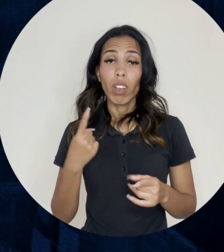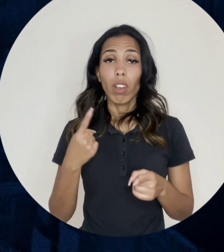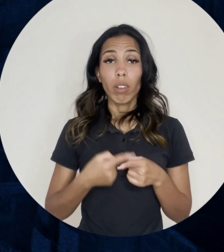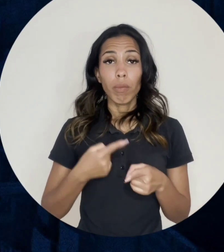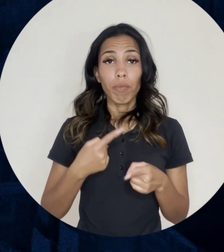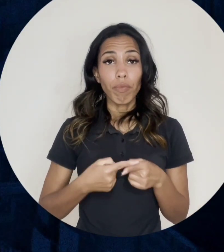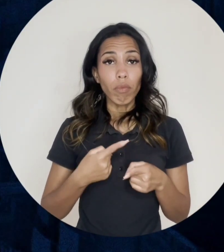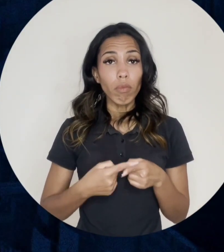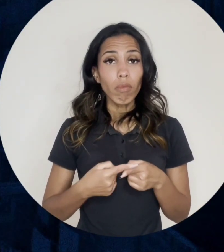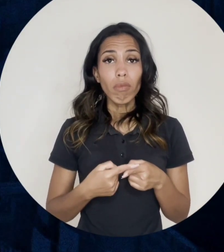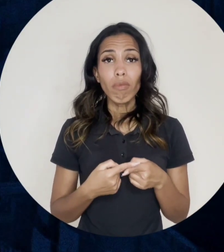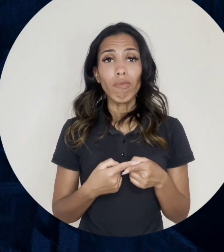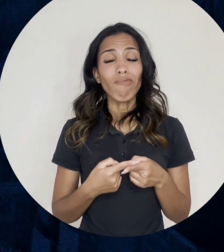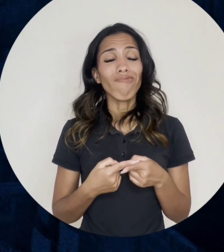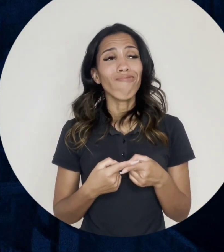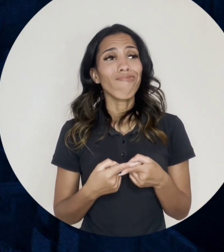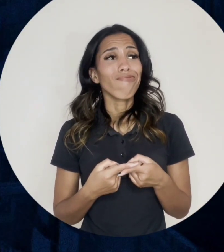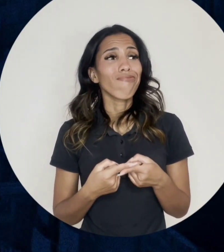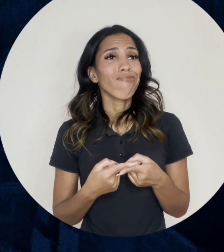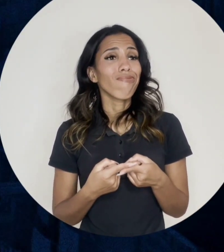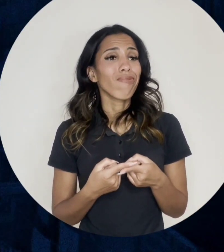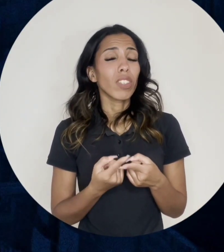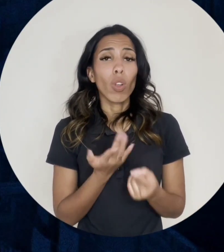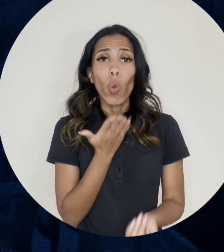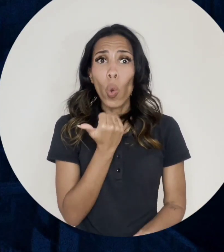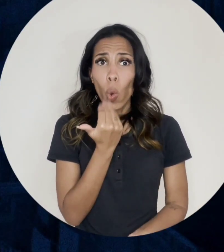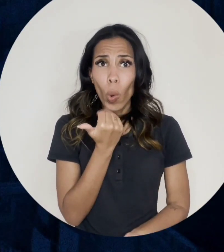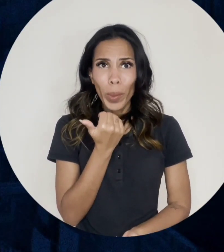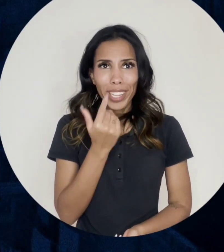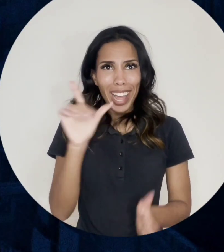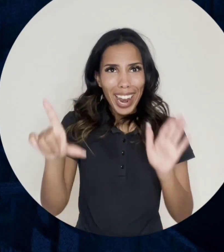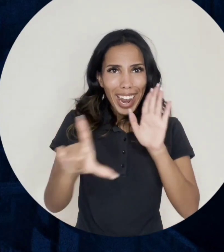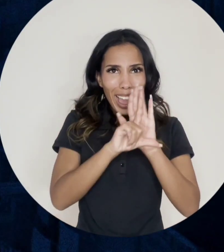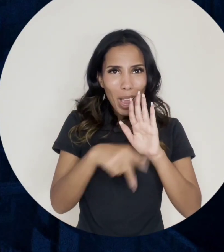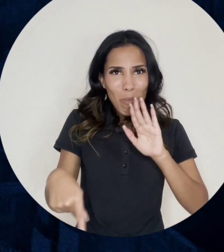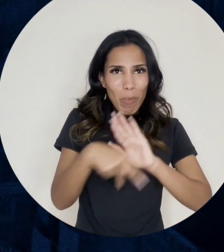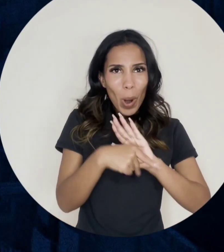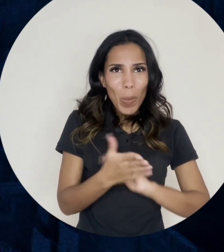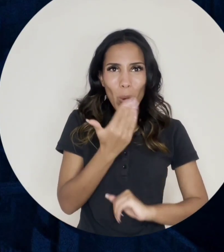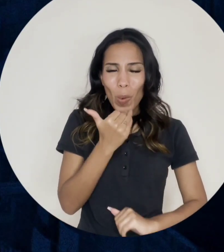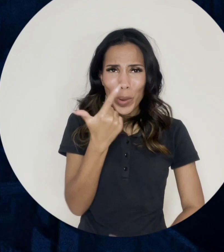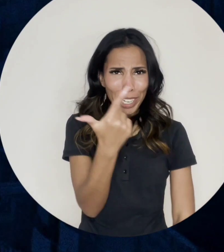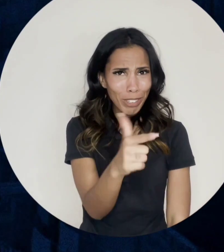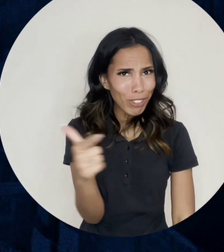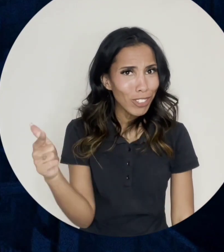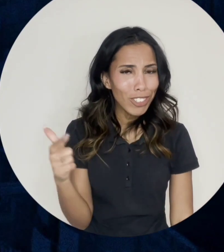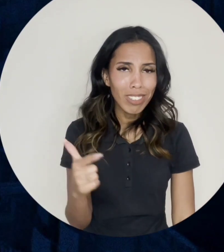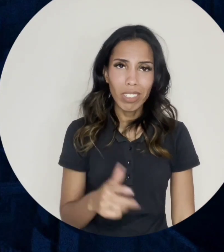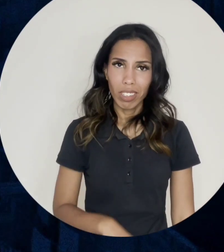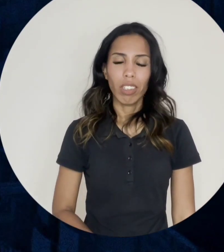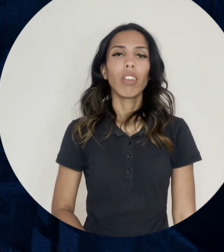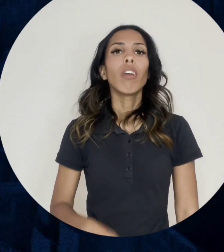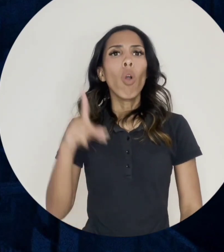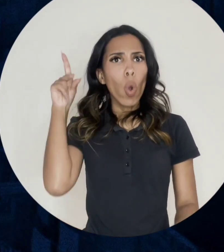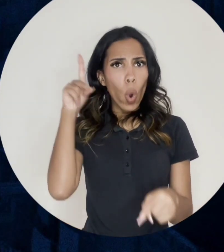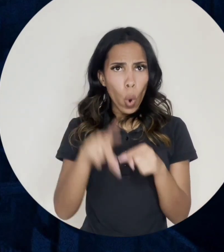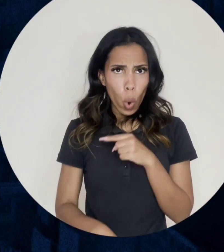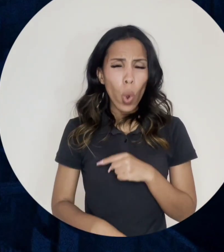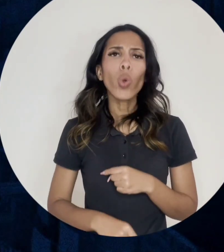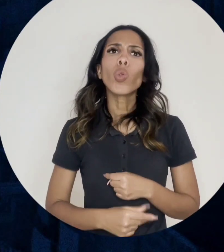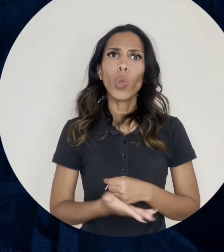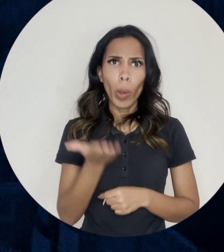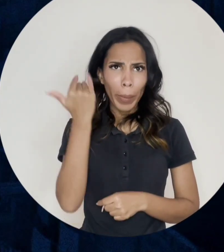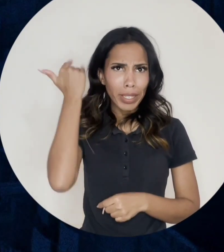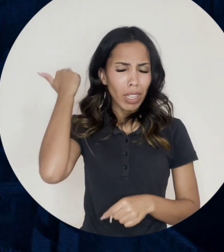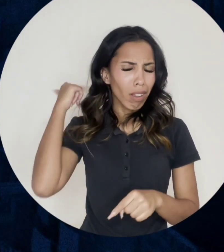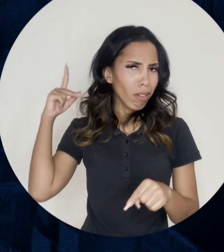porque não tinha ainda merenda, né? Teve uma época que foi suspensa a merenda sem porquê.